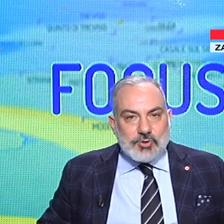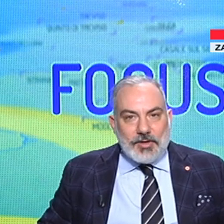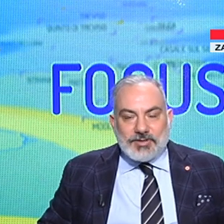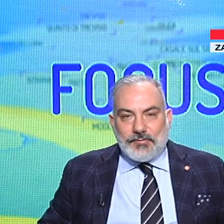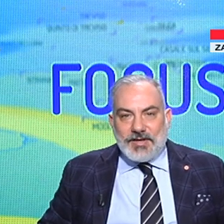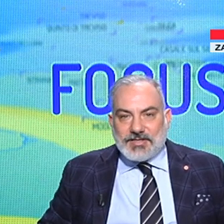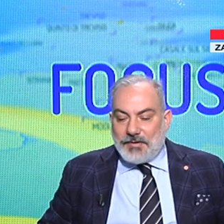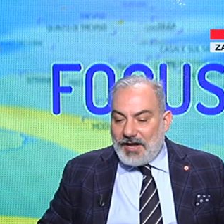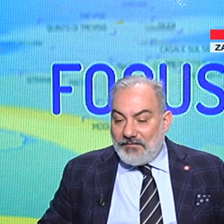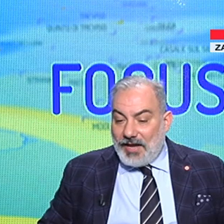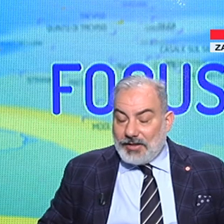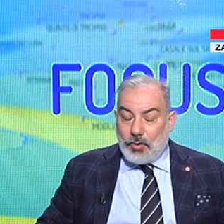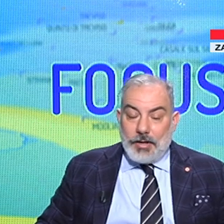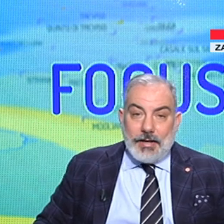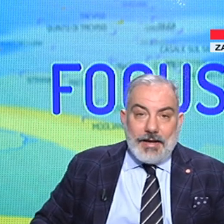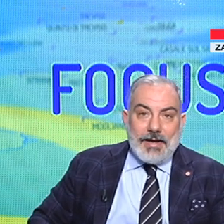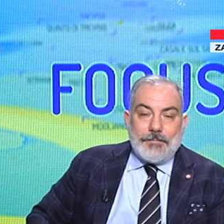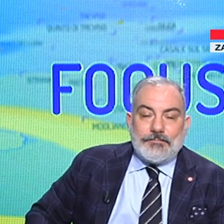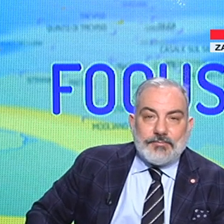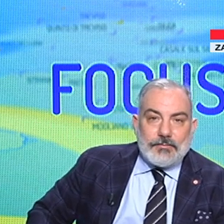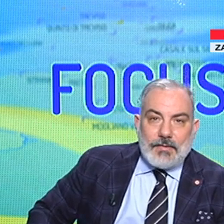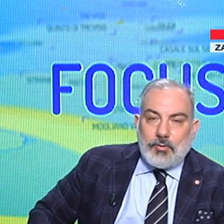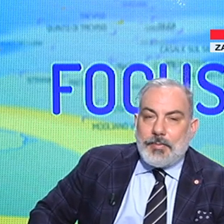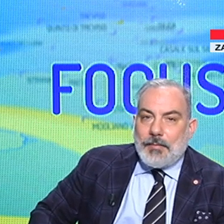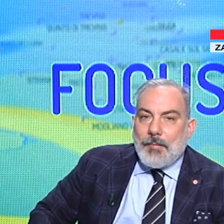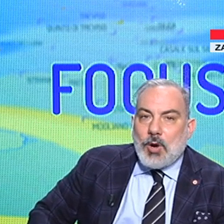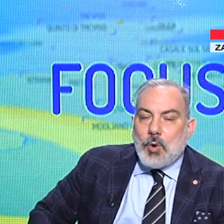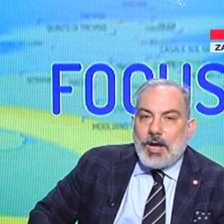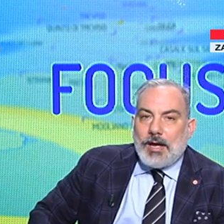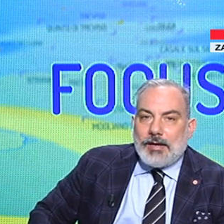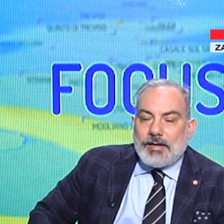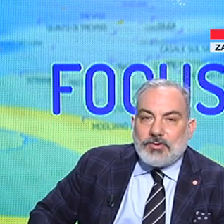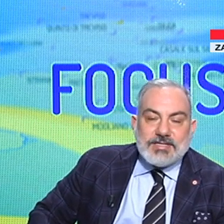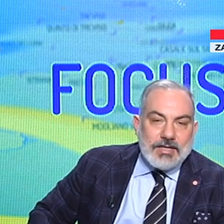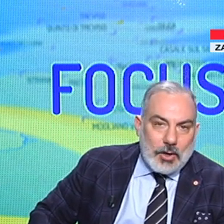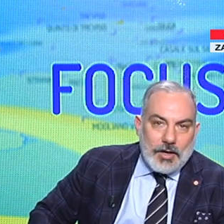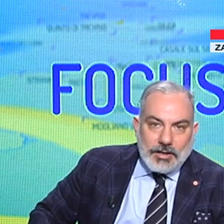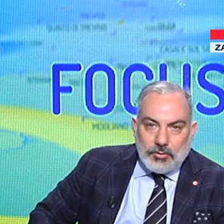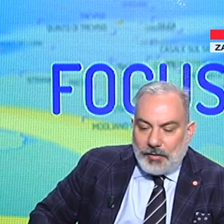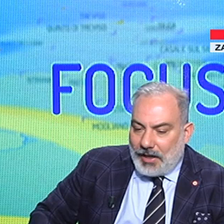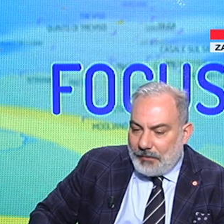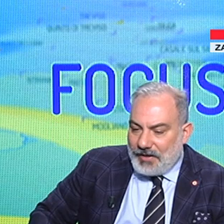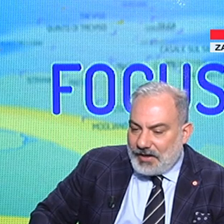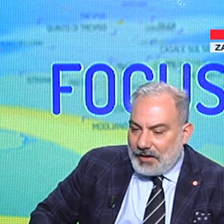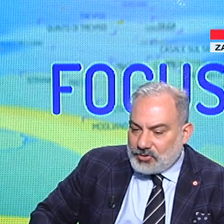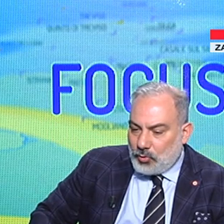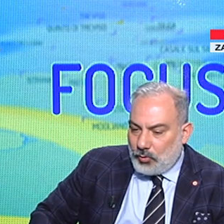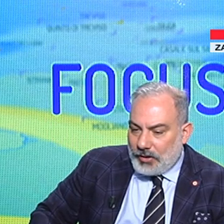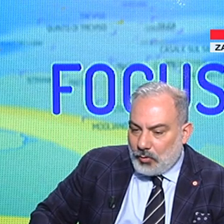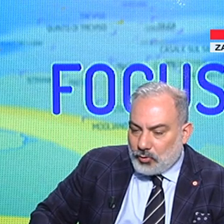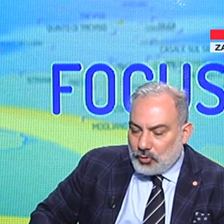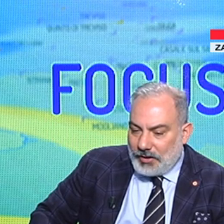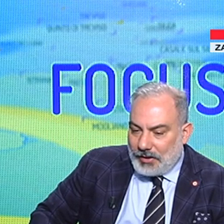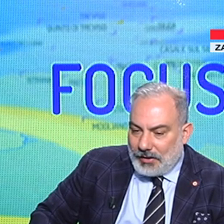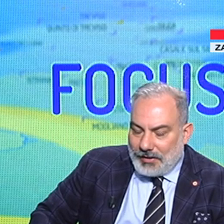luci sul fine settimana in Veneto. E noi però abbiamo ancora notizie di cronaca di cui parlare, perché sono